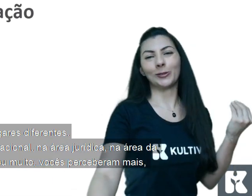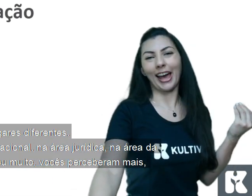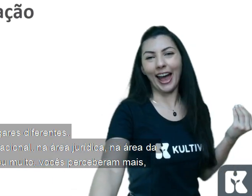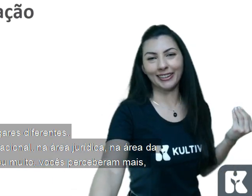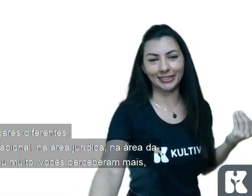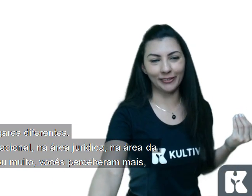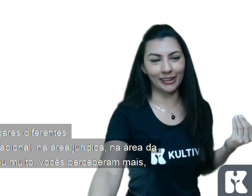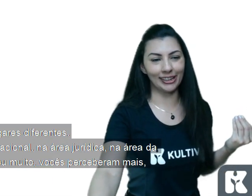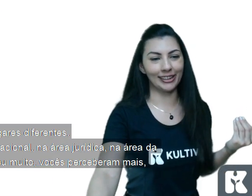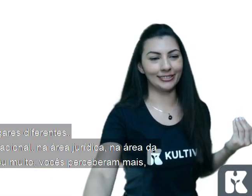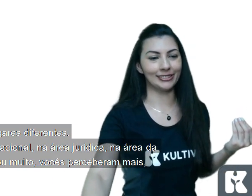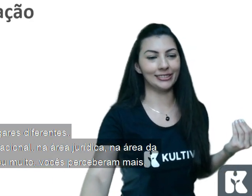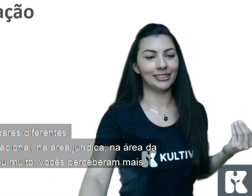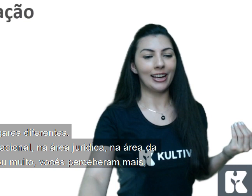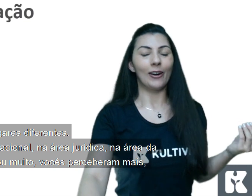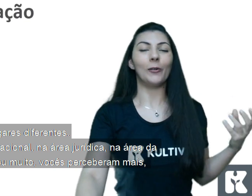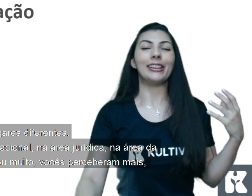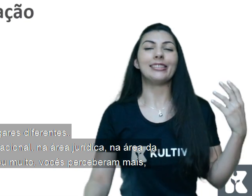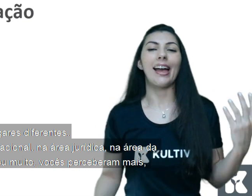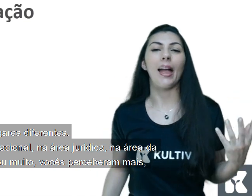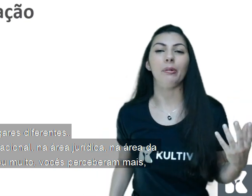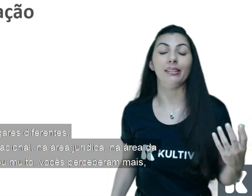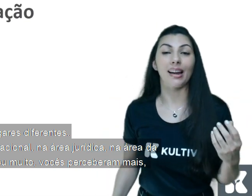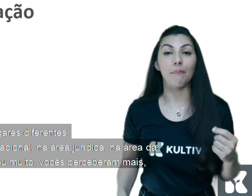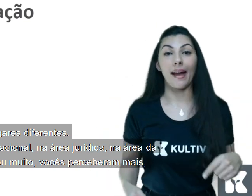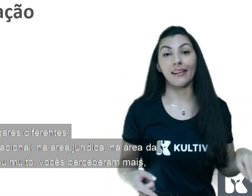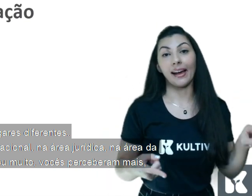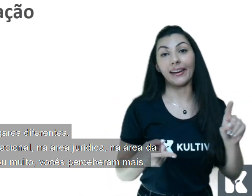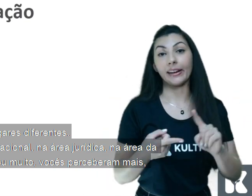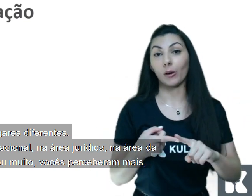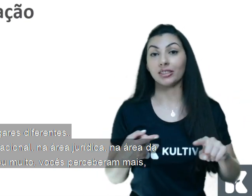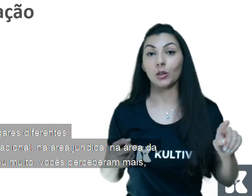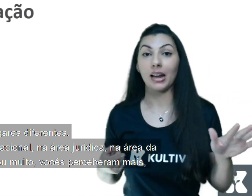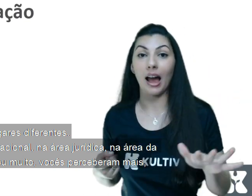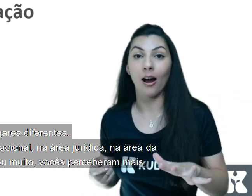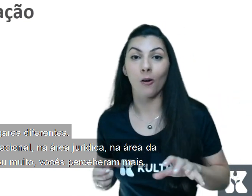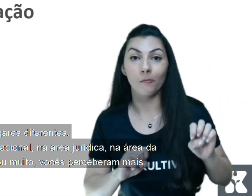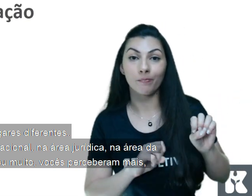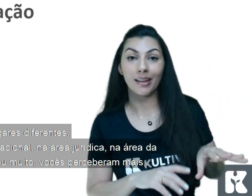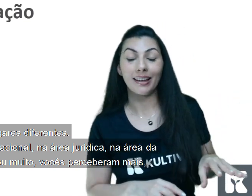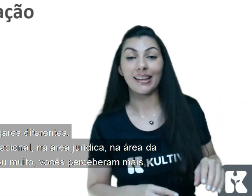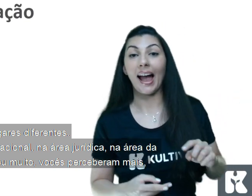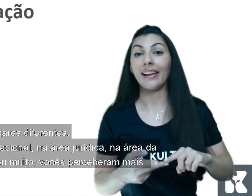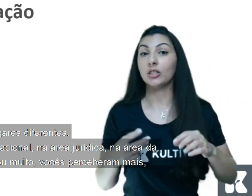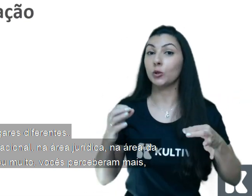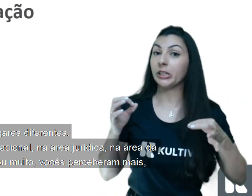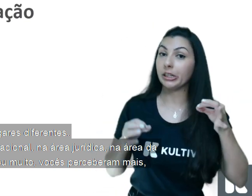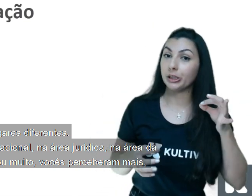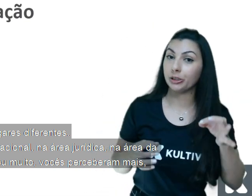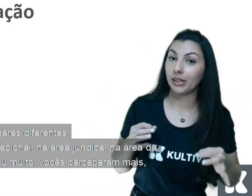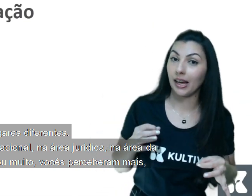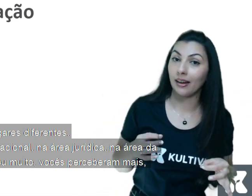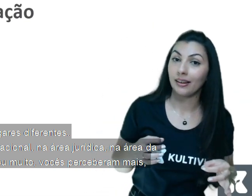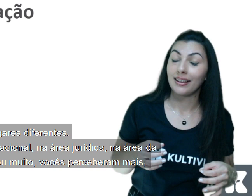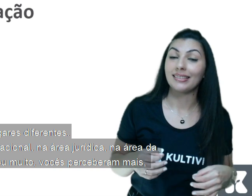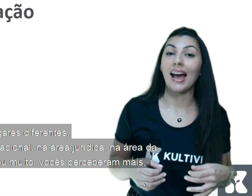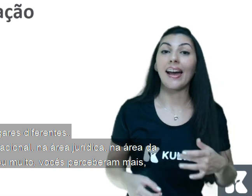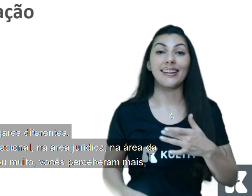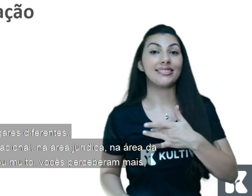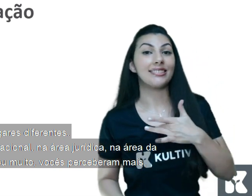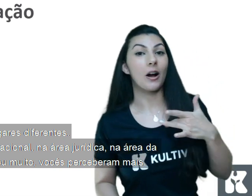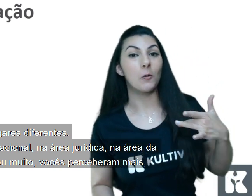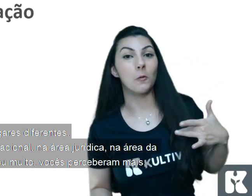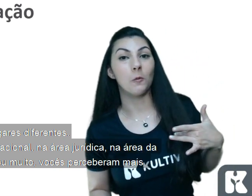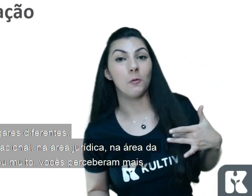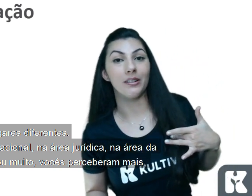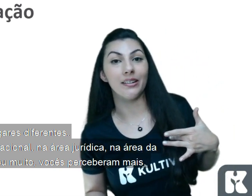Muitos lugares diferentes. O intérprete trabalha na área educacional, na área jurídica, na área